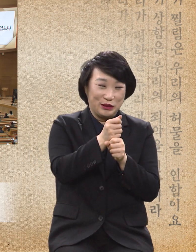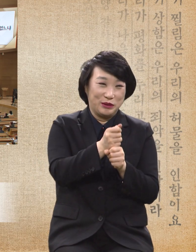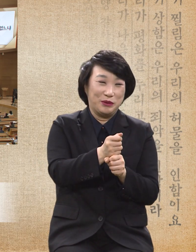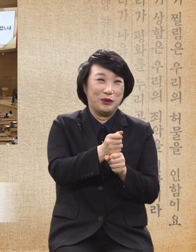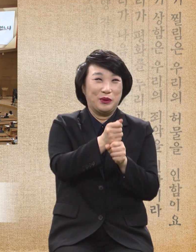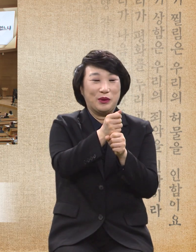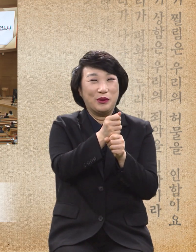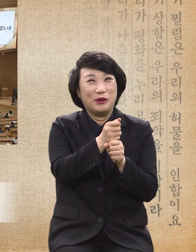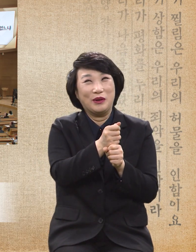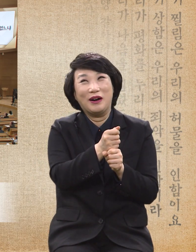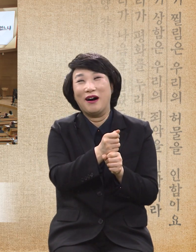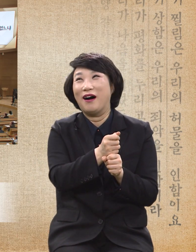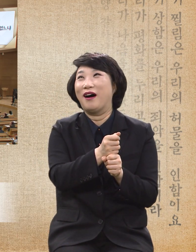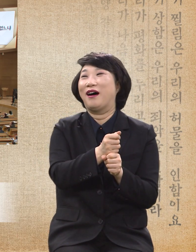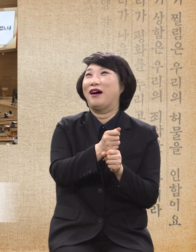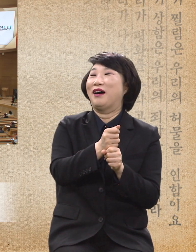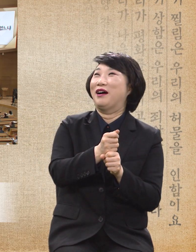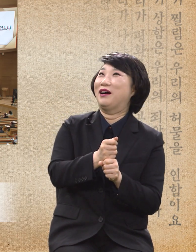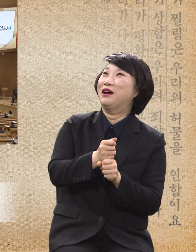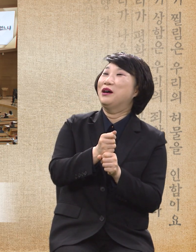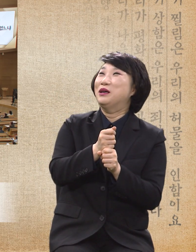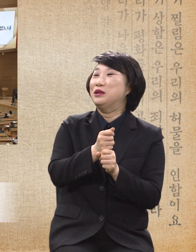밝은 등불